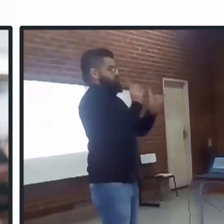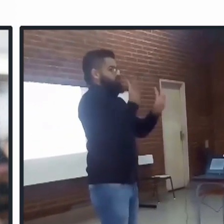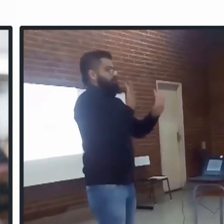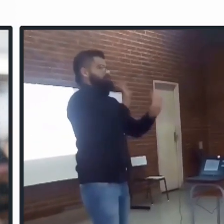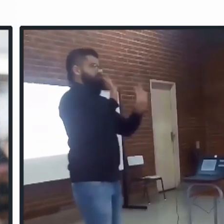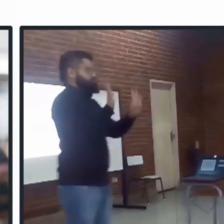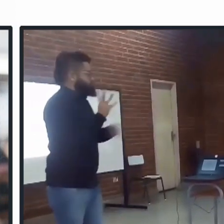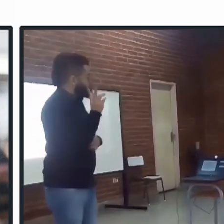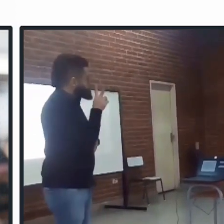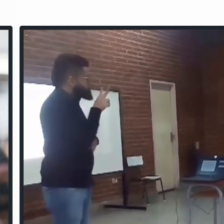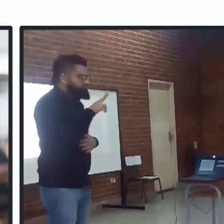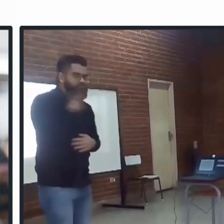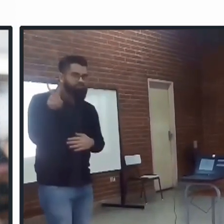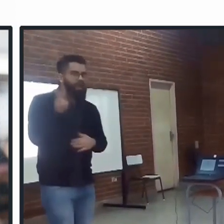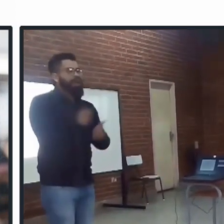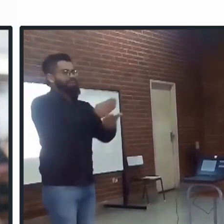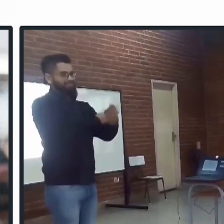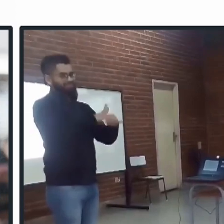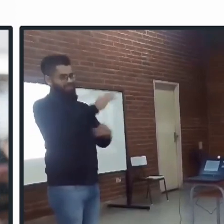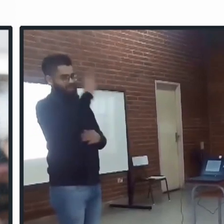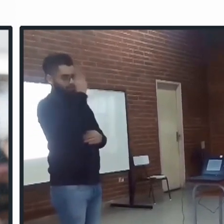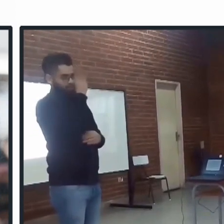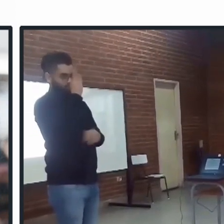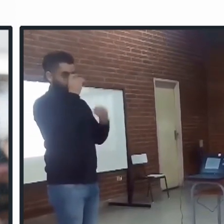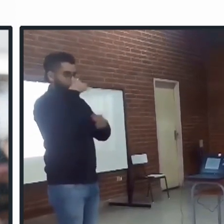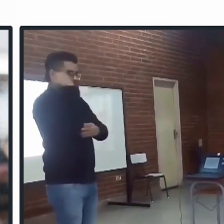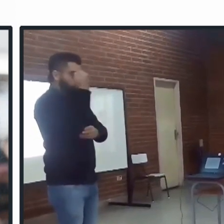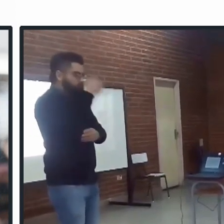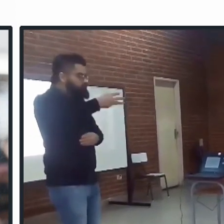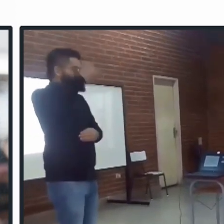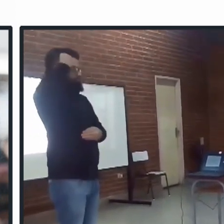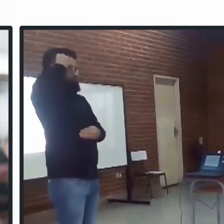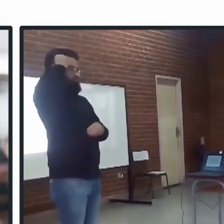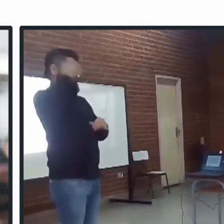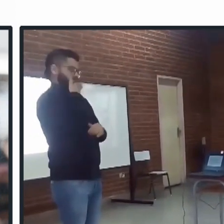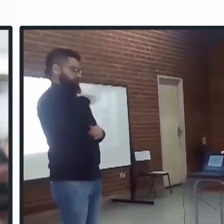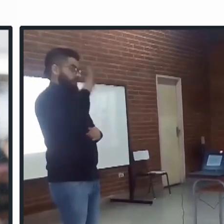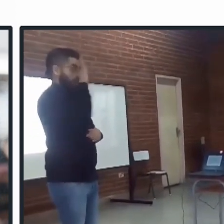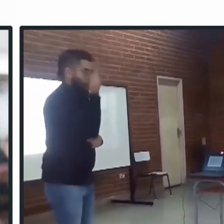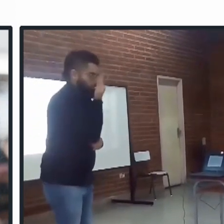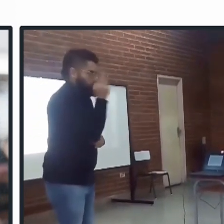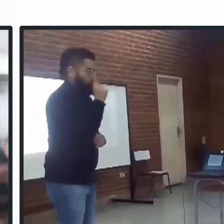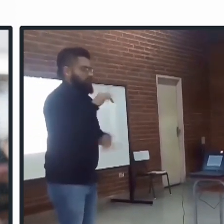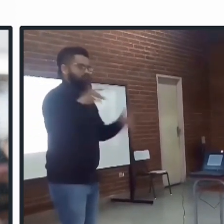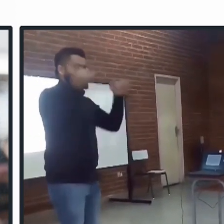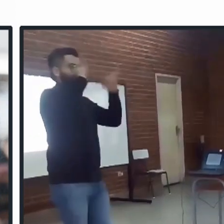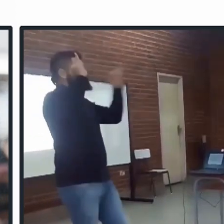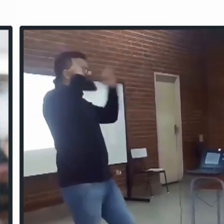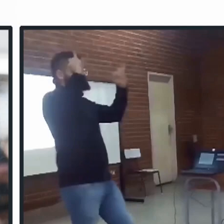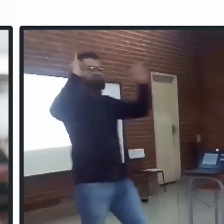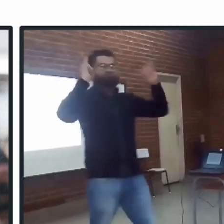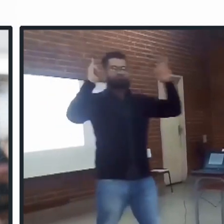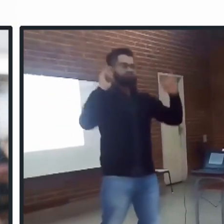justamente en la institución, cuando el chico quiere comunicarse, busca la manera, y los